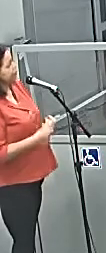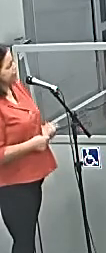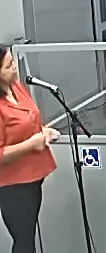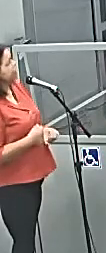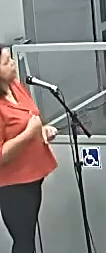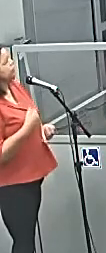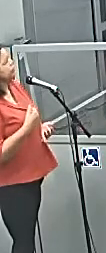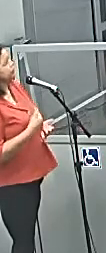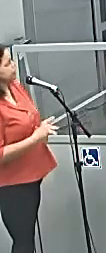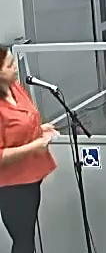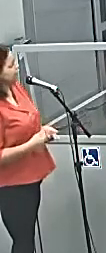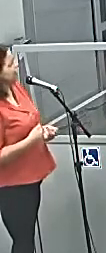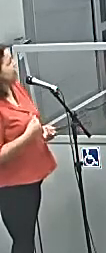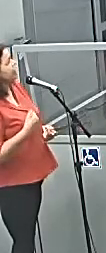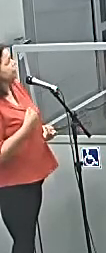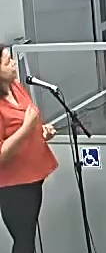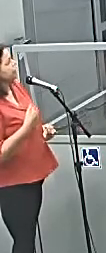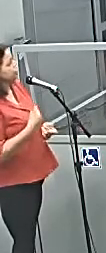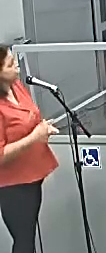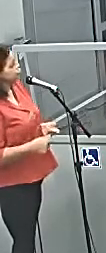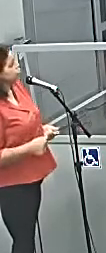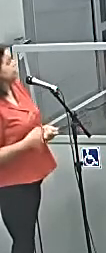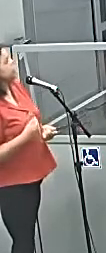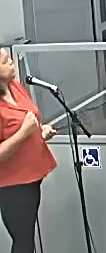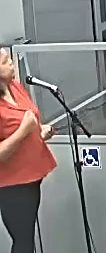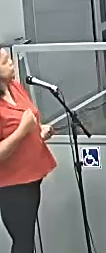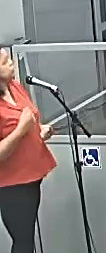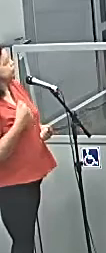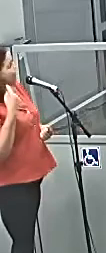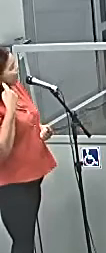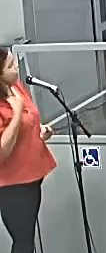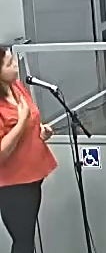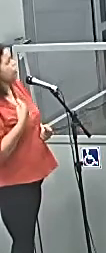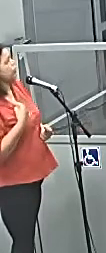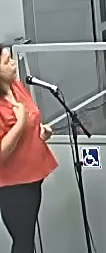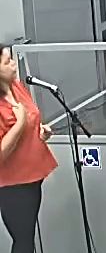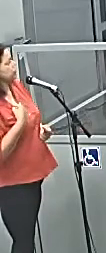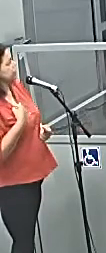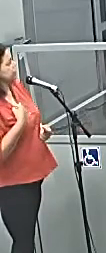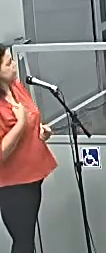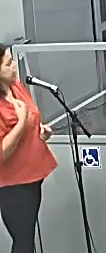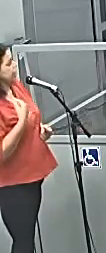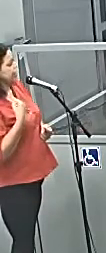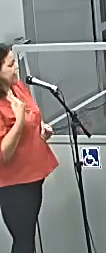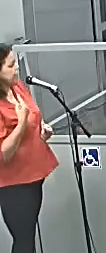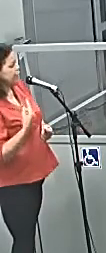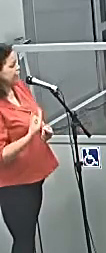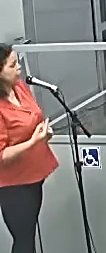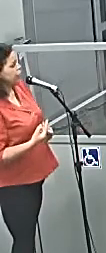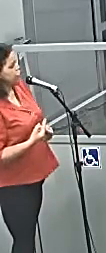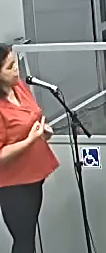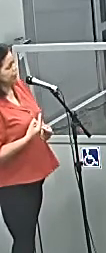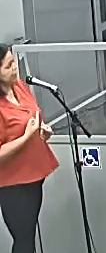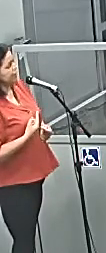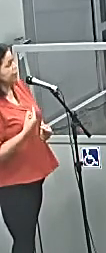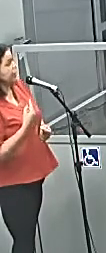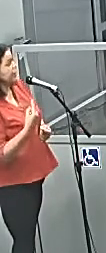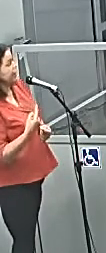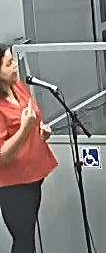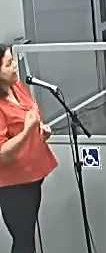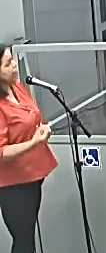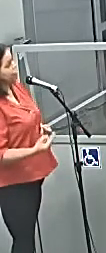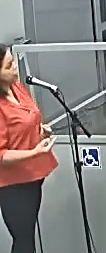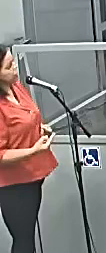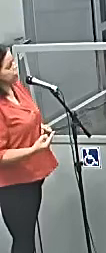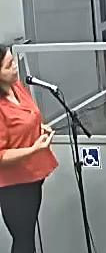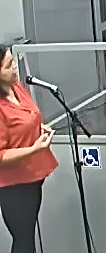depressão da ansiedade do suicídio na pessoa com surdez e essa causa a gente percebe está